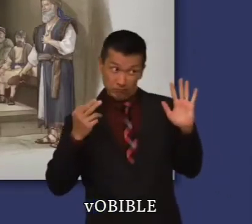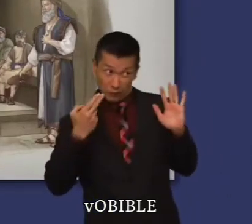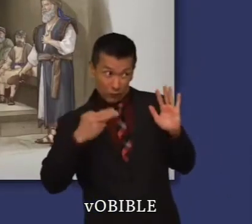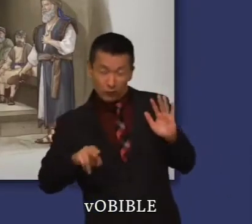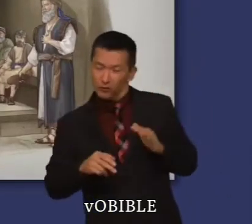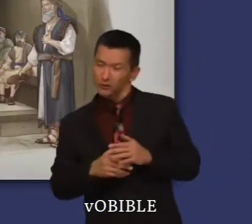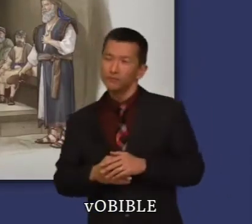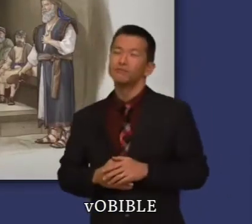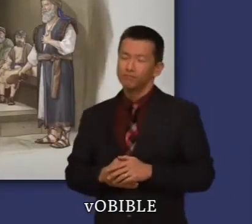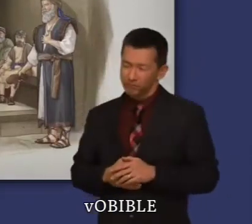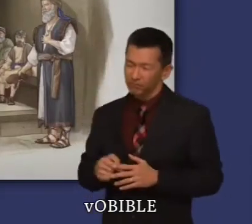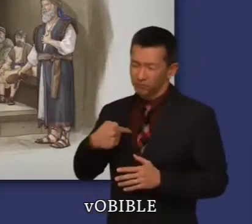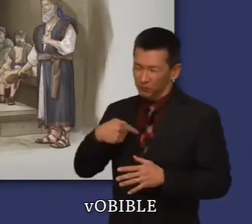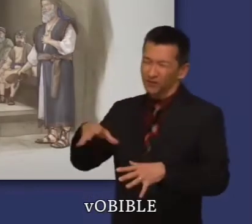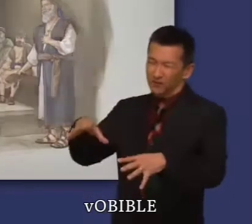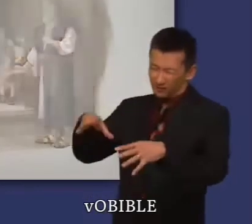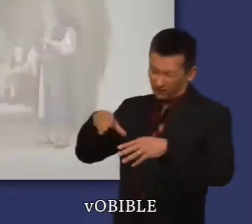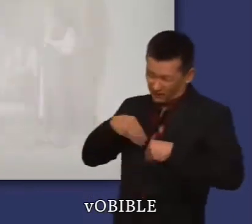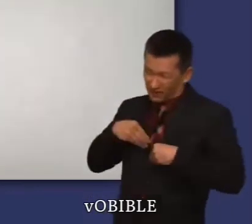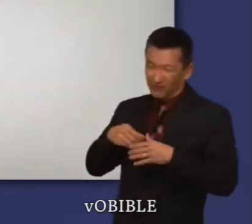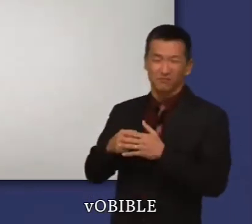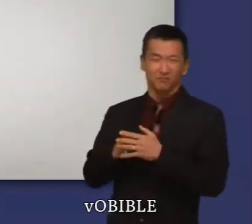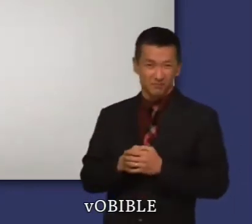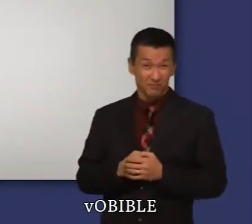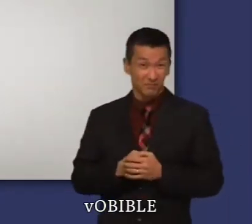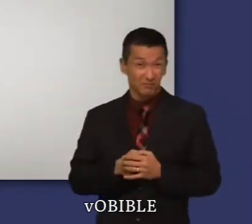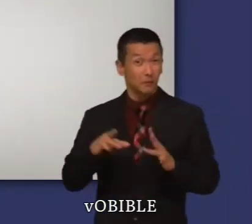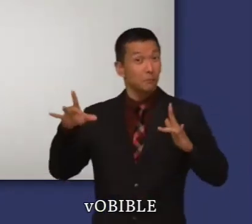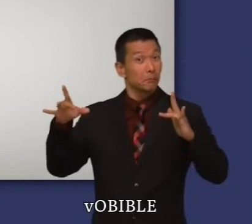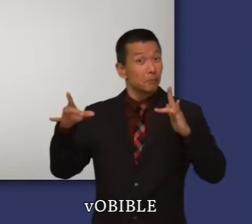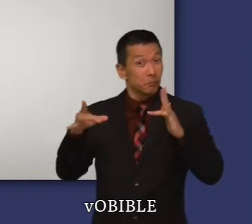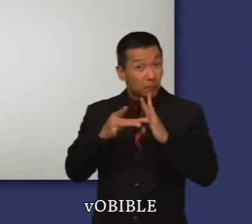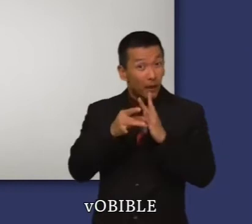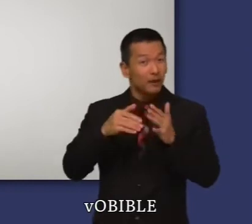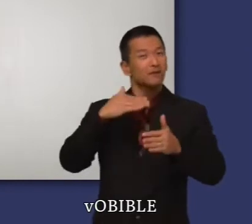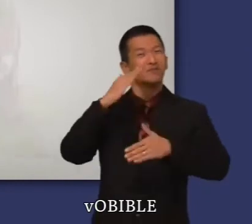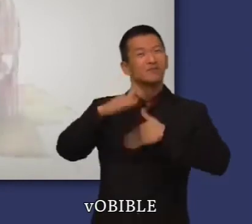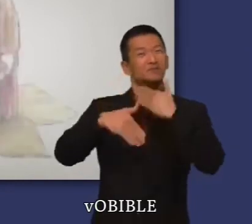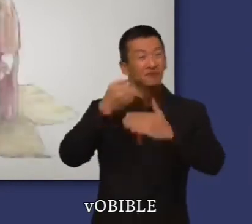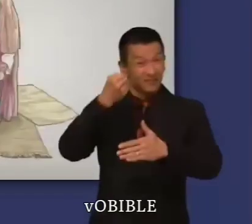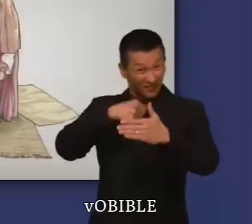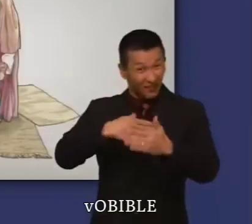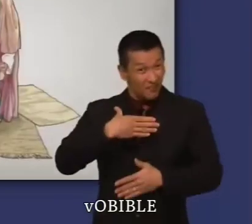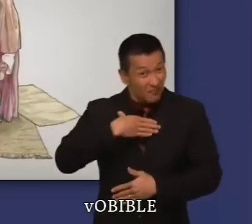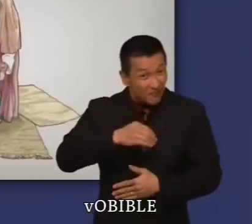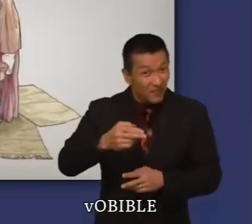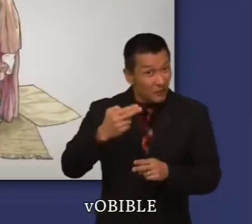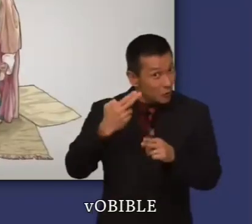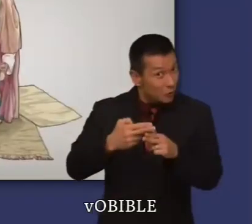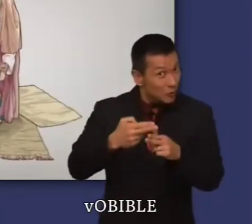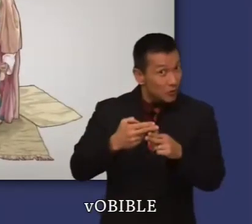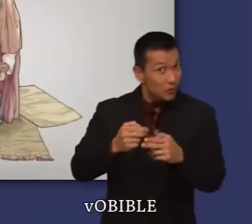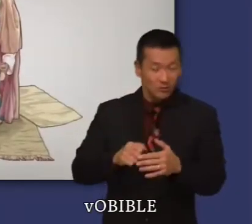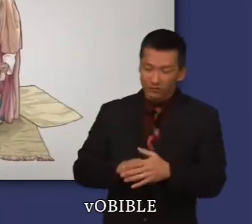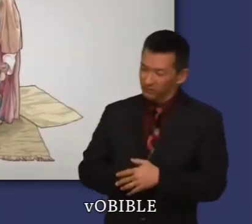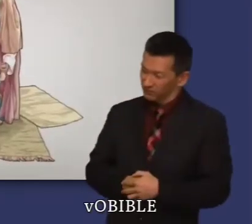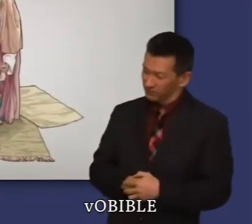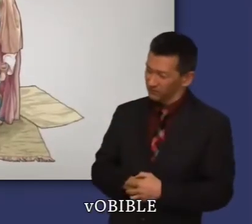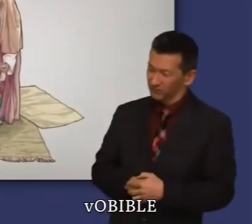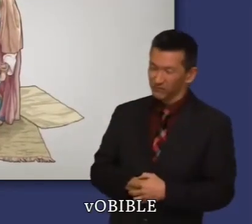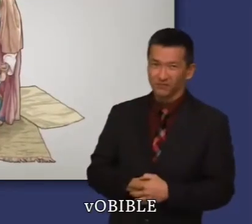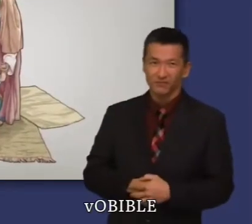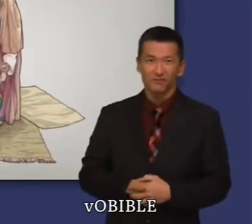Dans le chapitre 4, Boaz va à la porte de la ville de Bethléem. Il y rencontre l'autre parent, que le récit appelle un